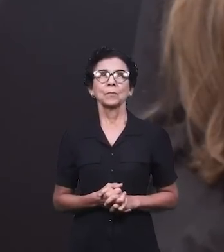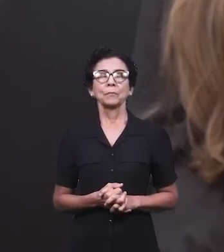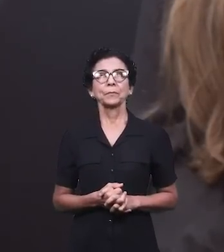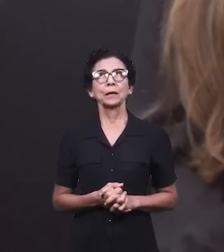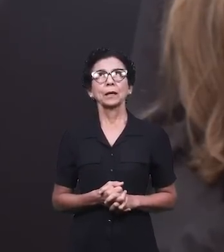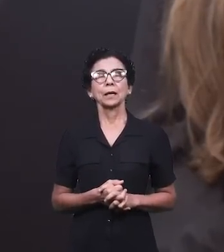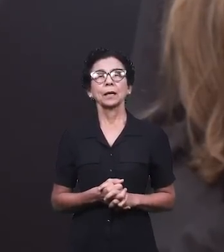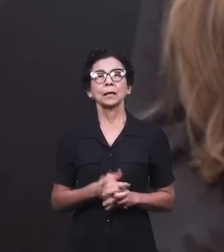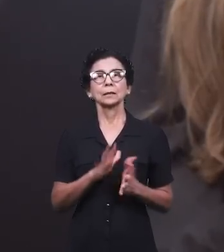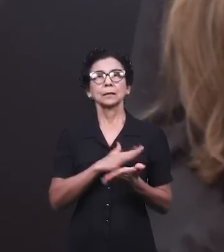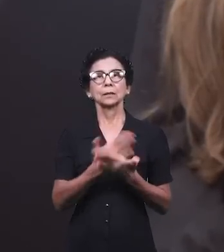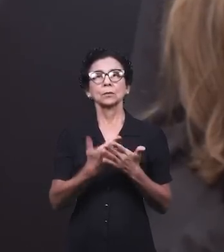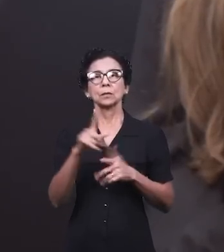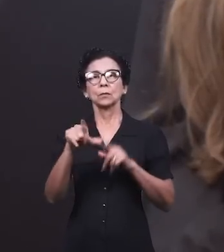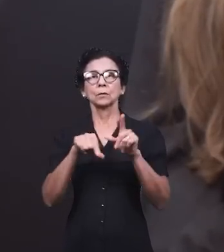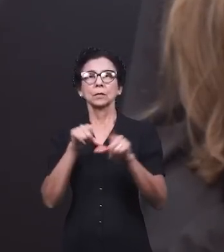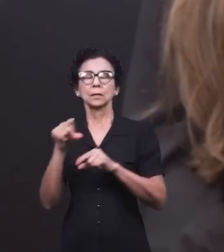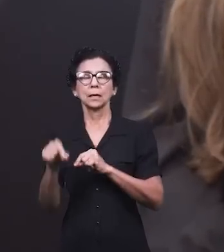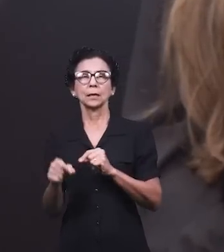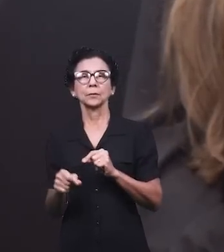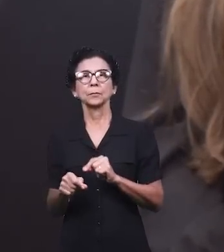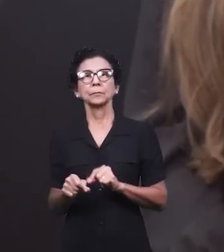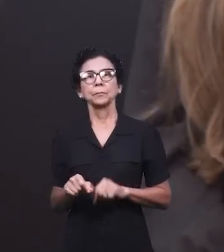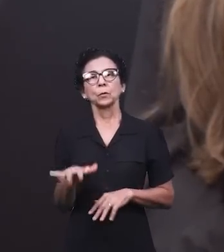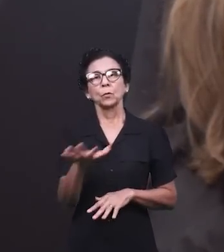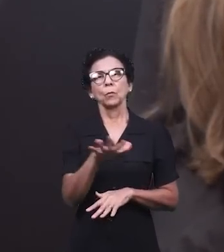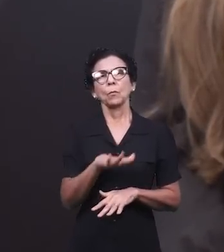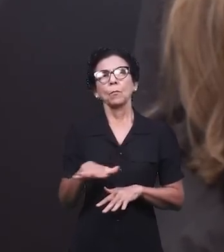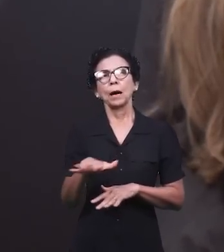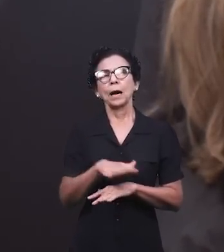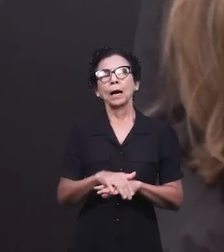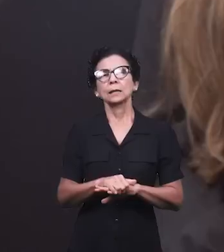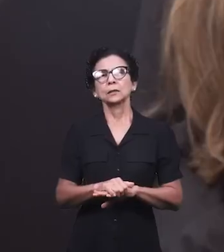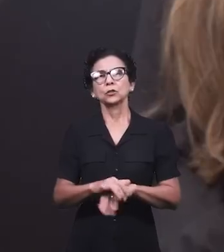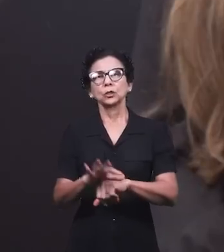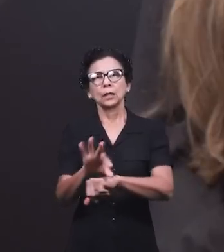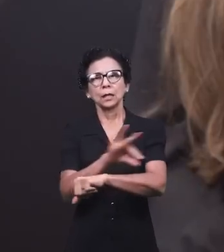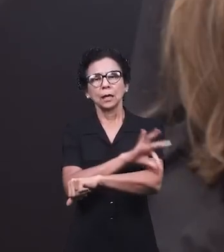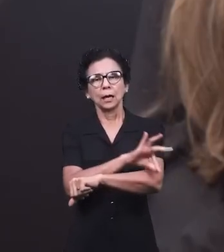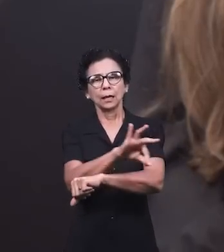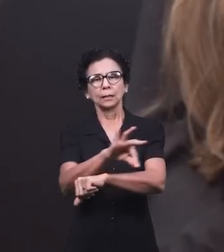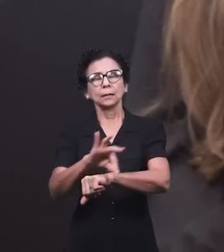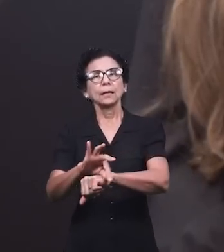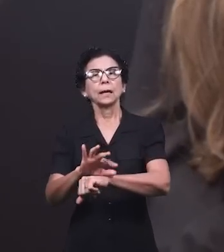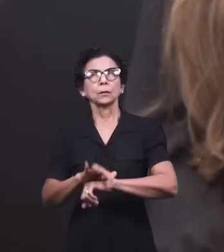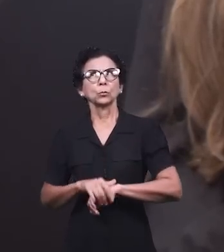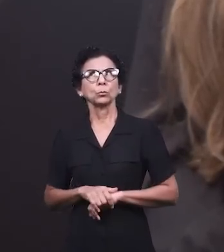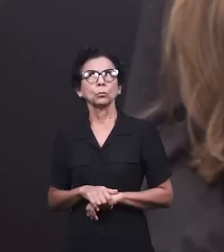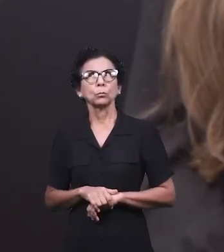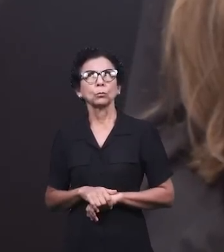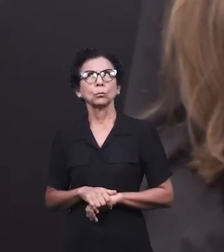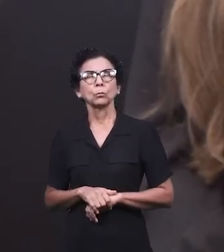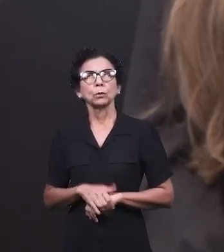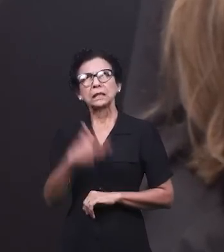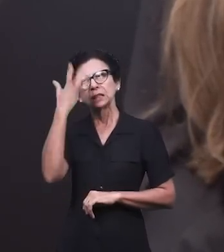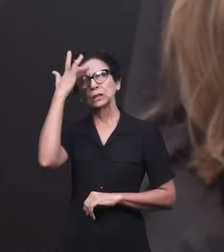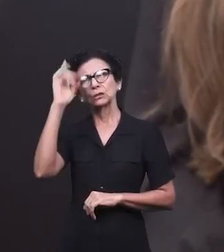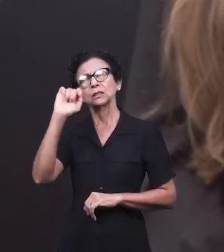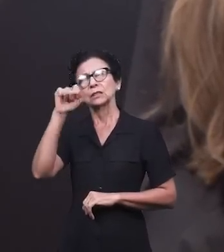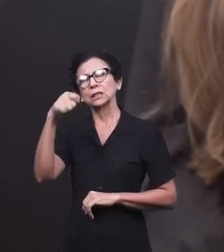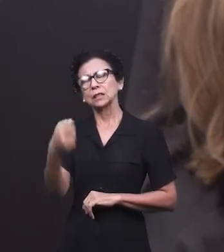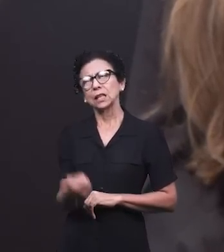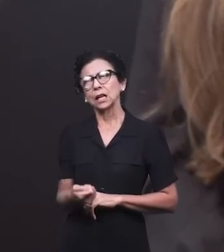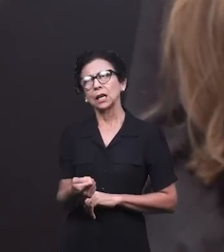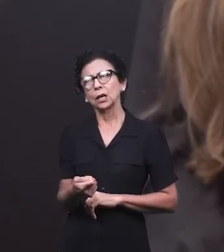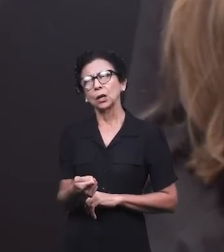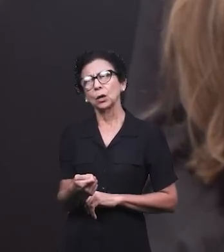palavra arquiteto. Não sei o sinal de arquiteto. Opa, mas eu sei o que significa arquiteto. Então, eu posso usar um classificador, eu posso fazer uma